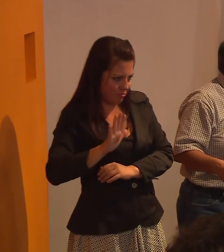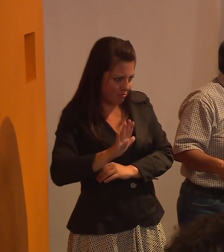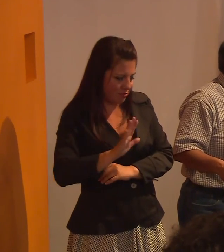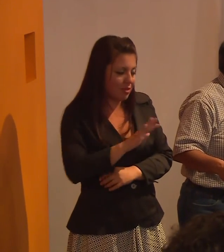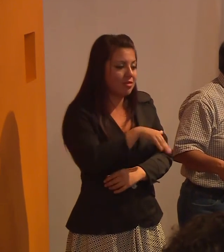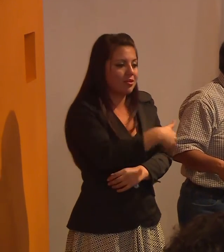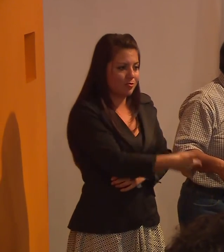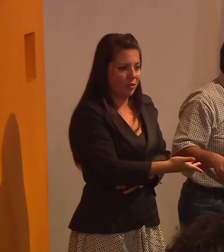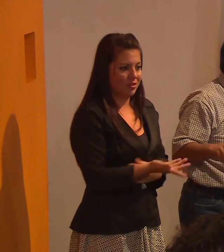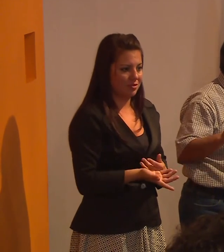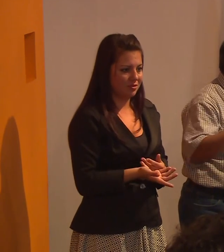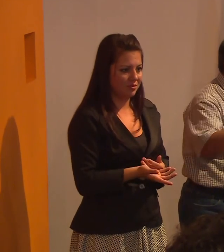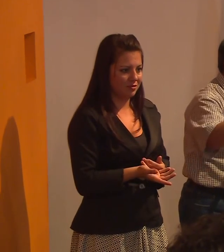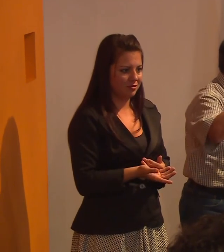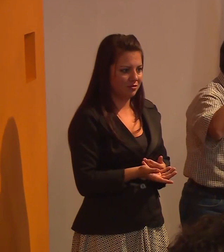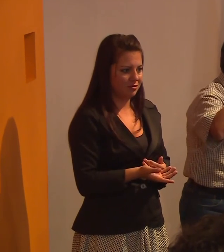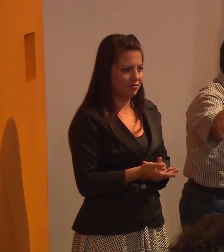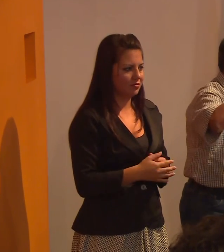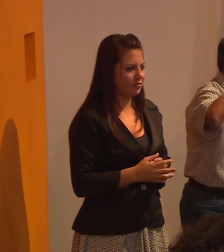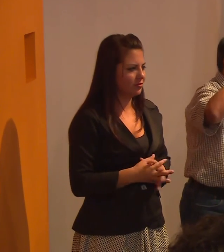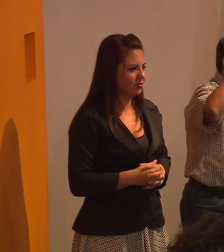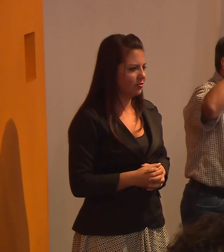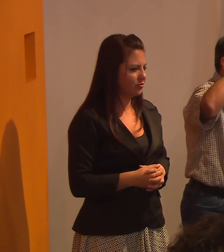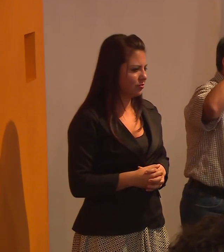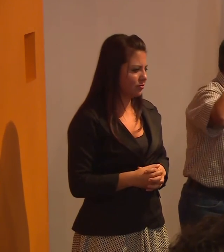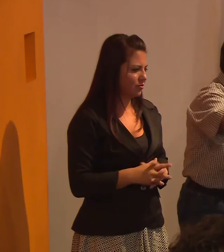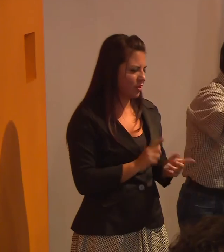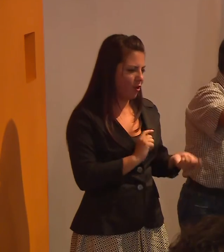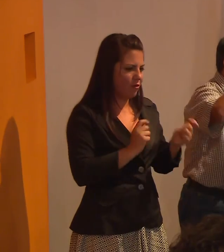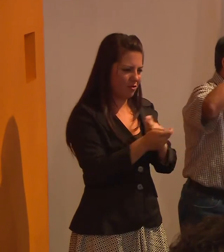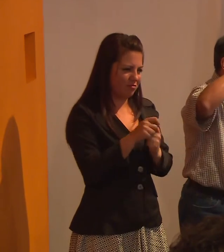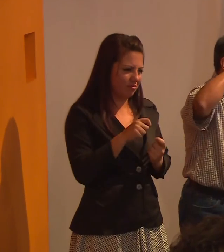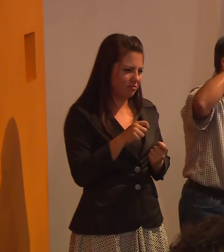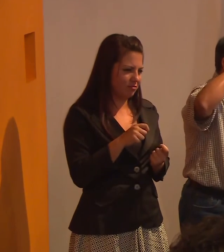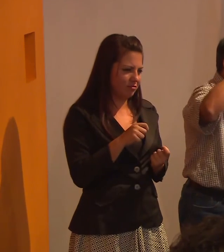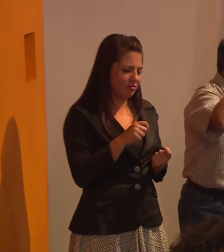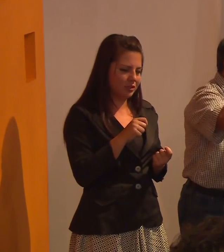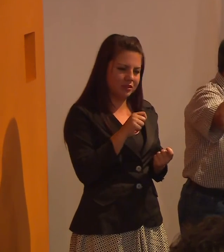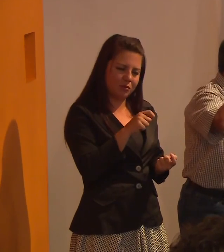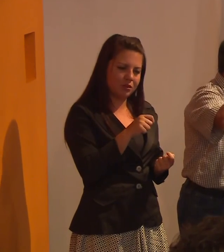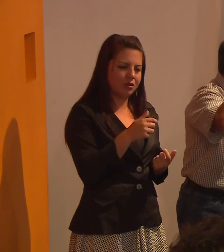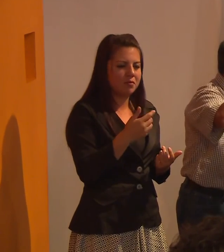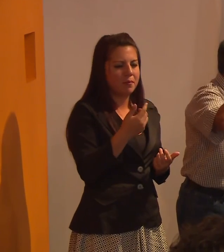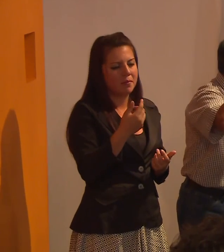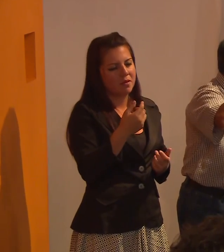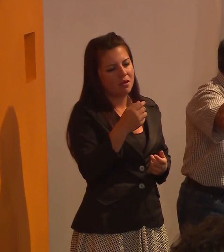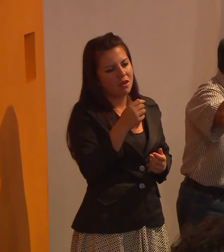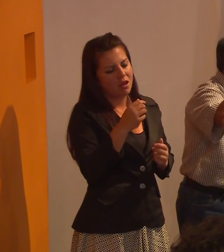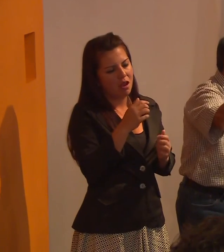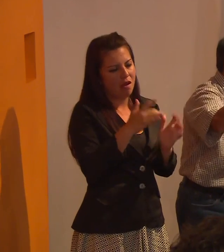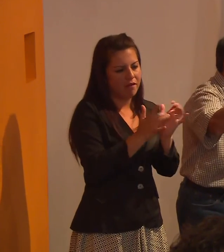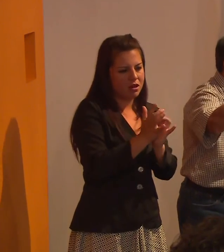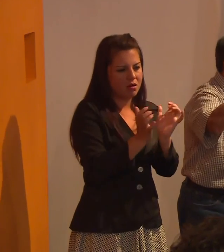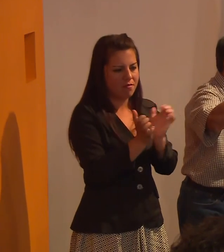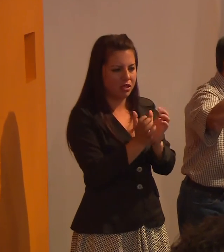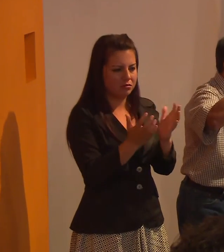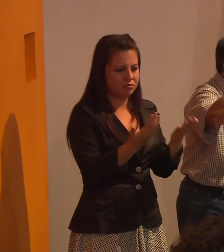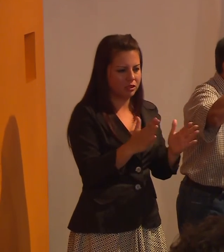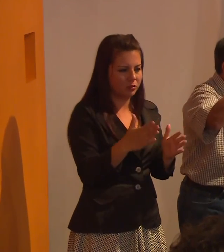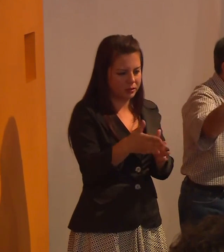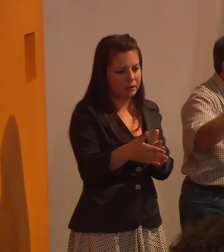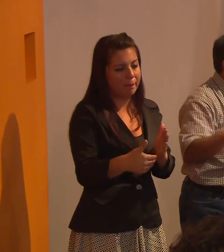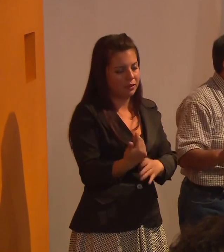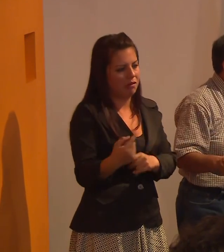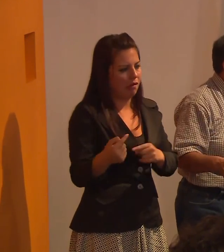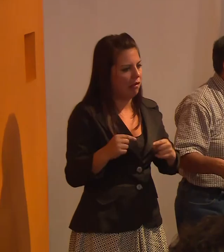tema de reforma tributaria seguramente. Esto hacia mitad de año, hacia abril, mayo, va a estar en las discusiones. Hemos estado